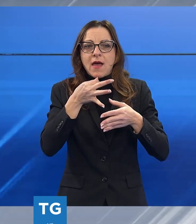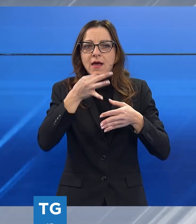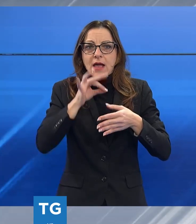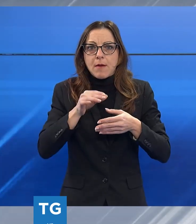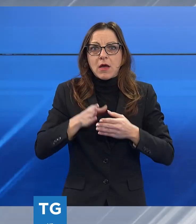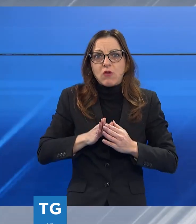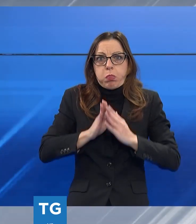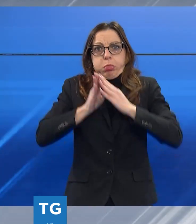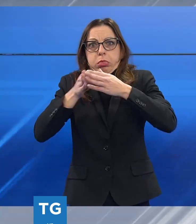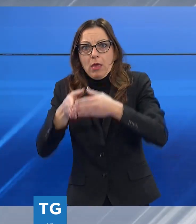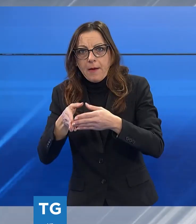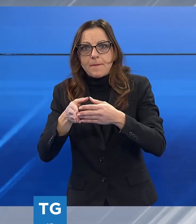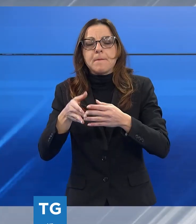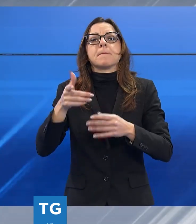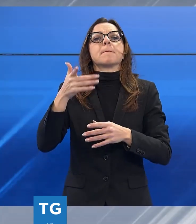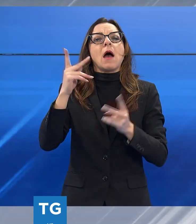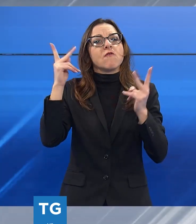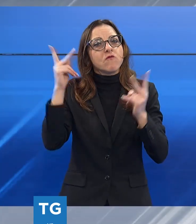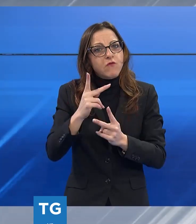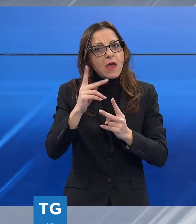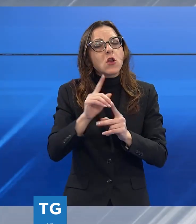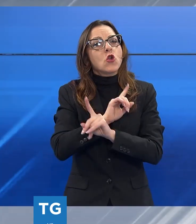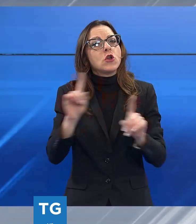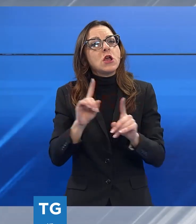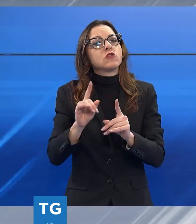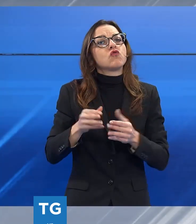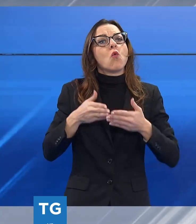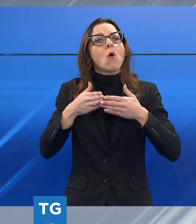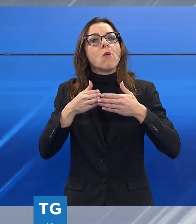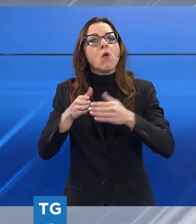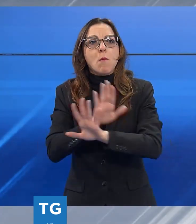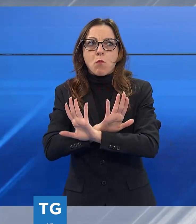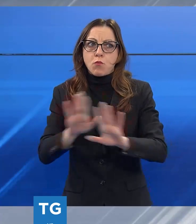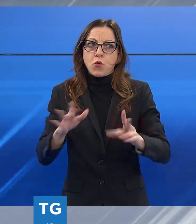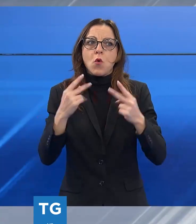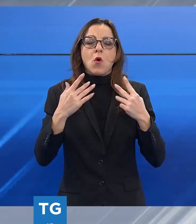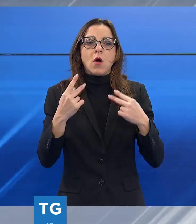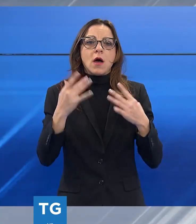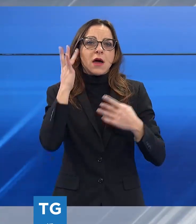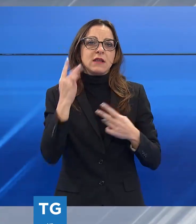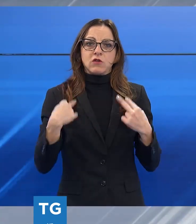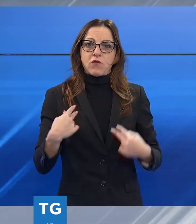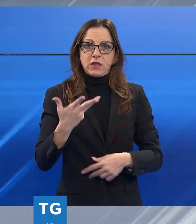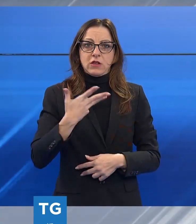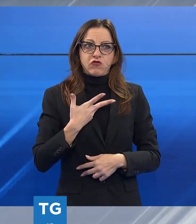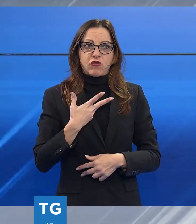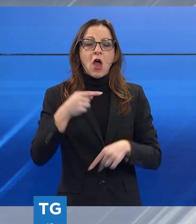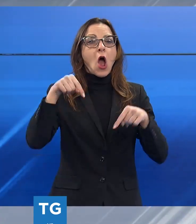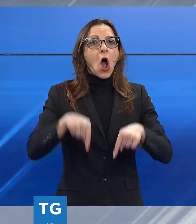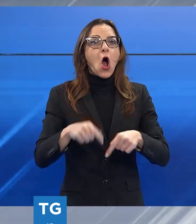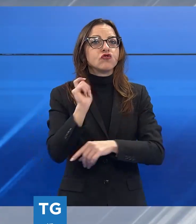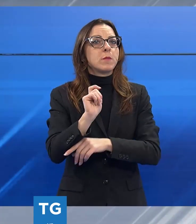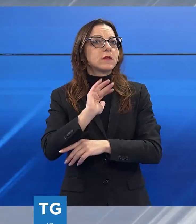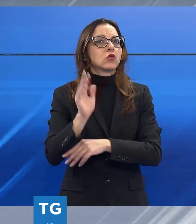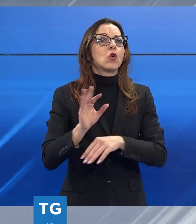manovre. Nessuno vuole più uscire, mettendo a rischio la barca e la vita. E oggi tutti i pescatori sono rimasti all'ormeggio e sono sul piede di guerra.